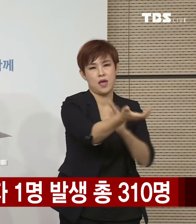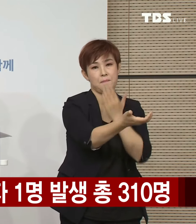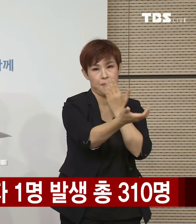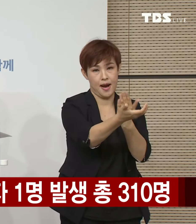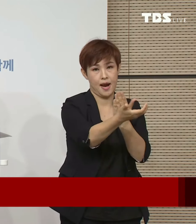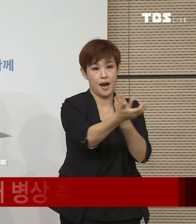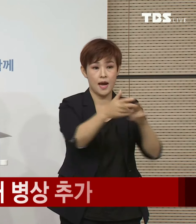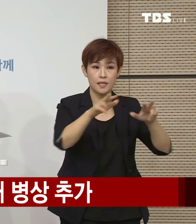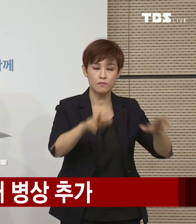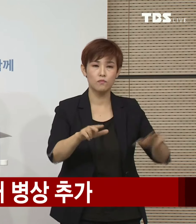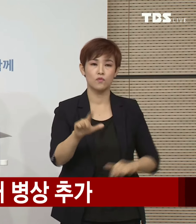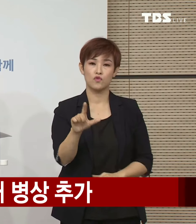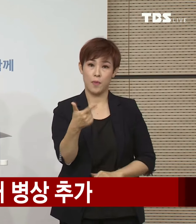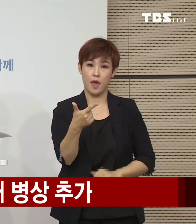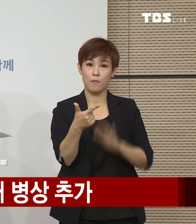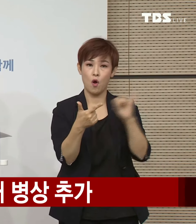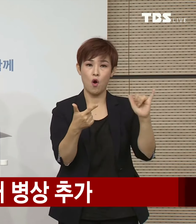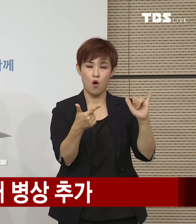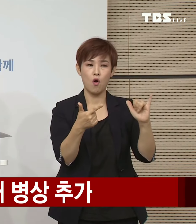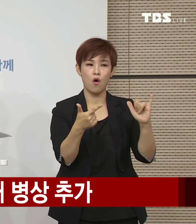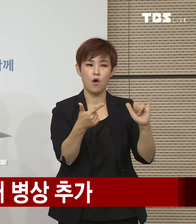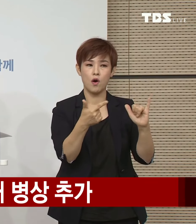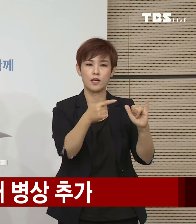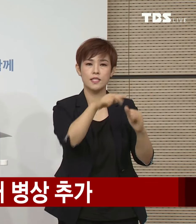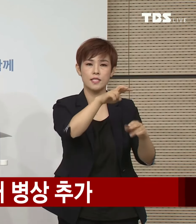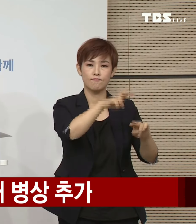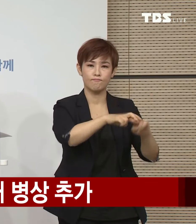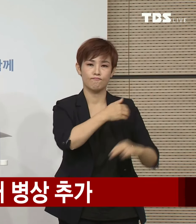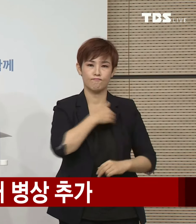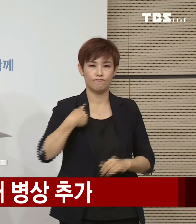약 600명의 입소가 현재 가능합니다.